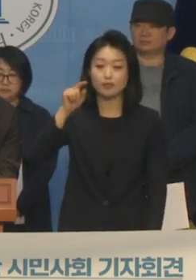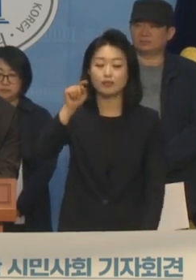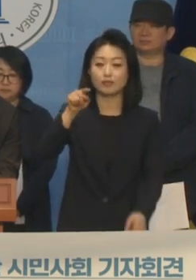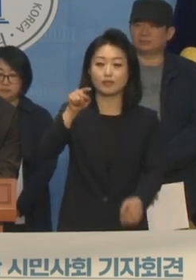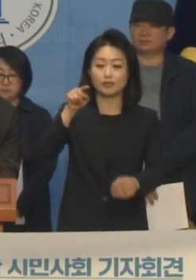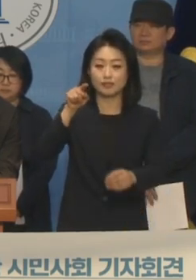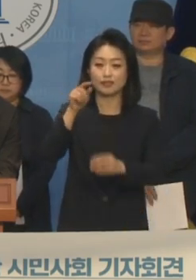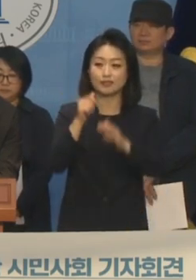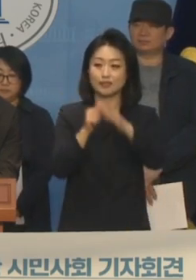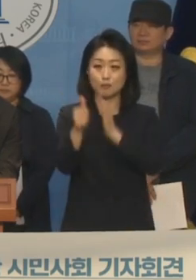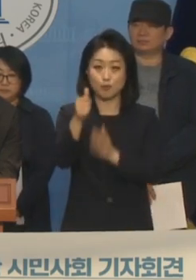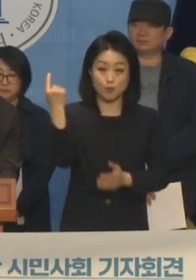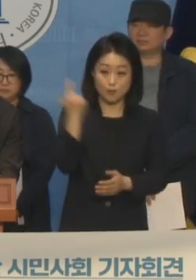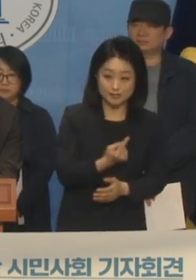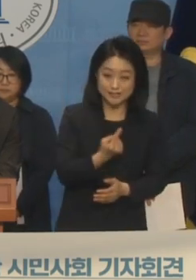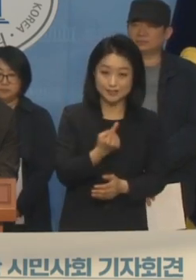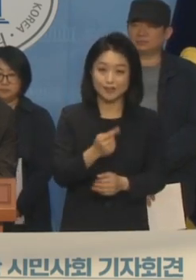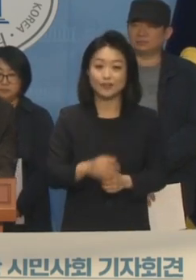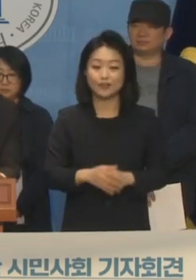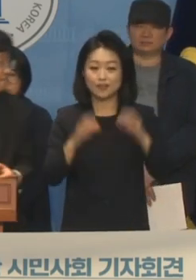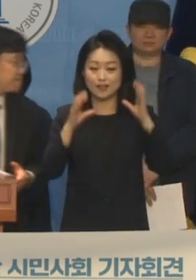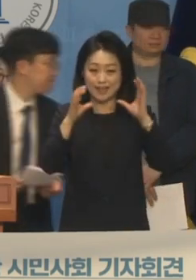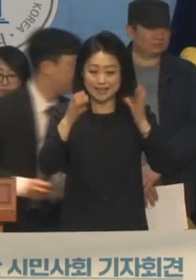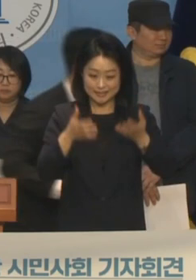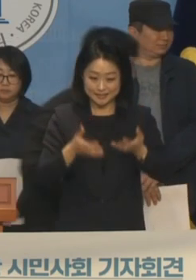출생신고 제도의 필요성에 관하여 발언을 해주시겠습니다.